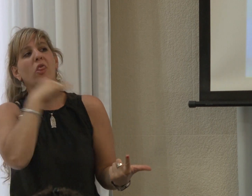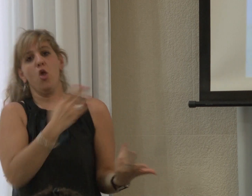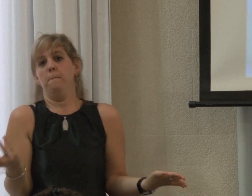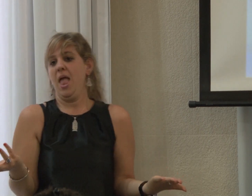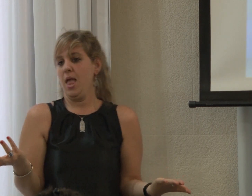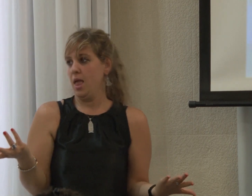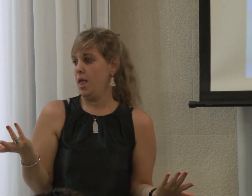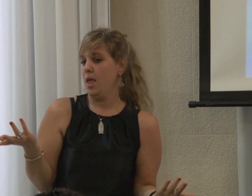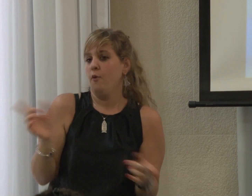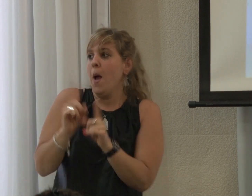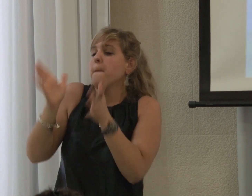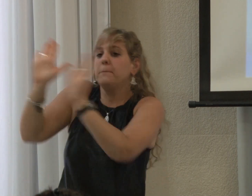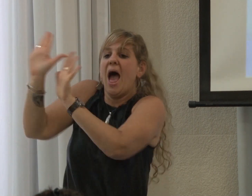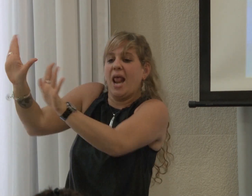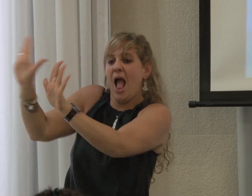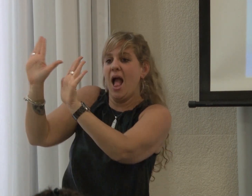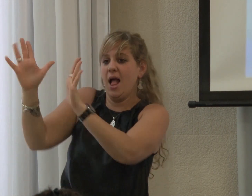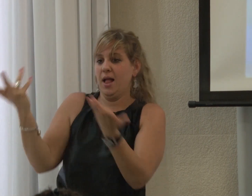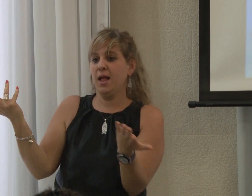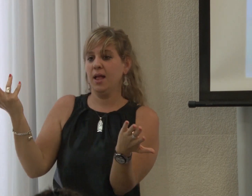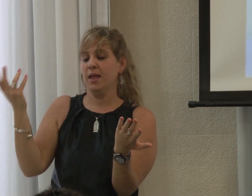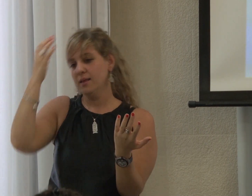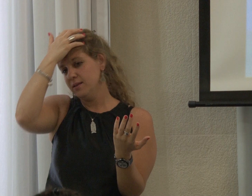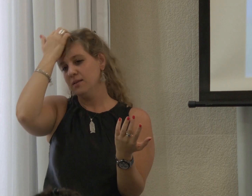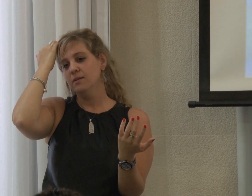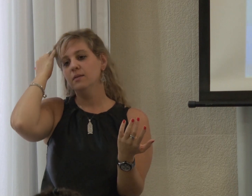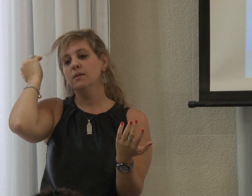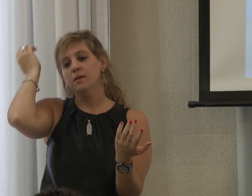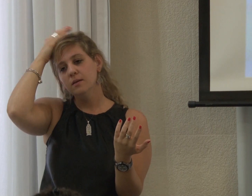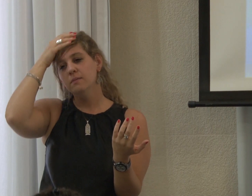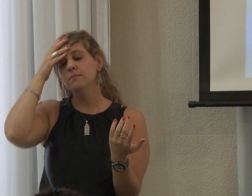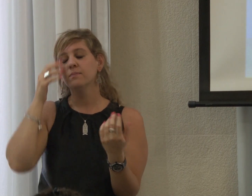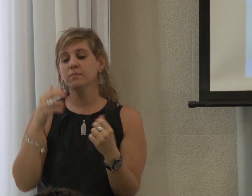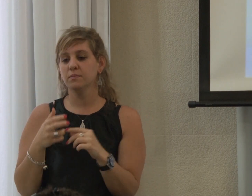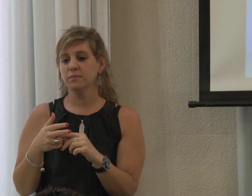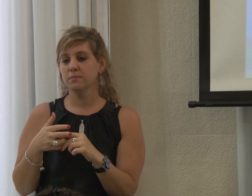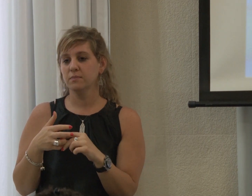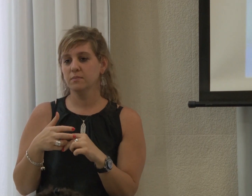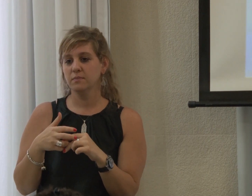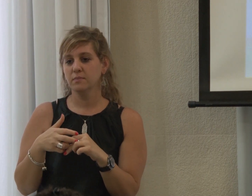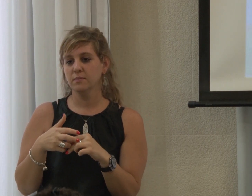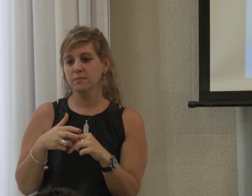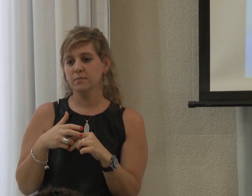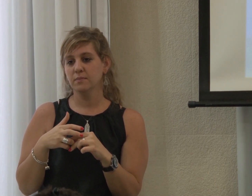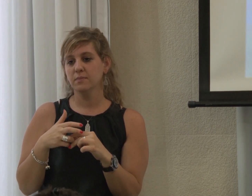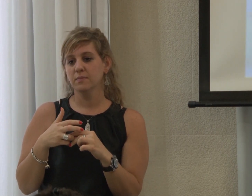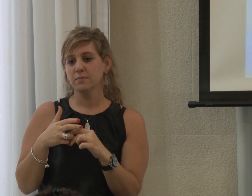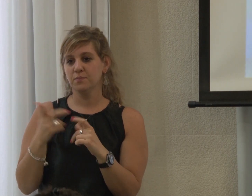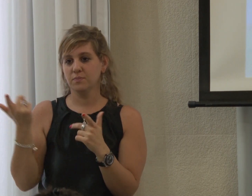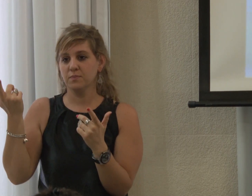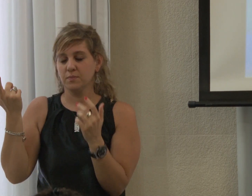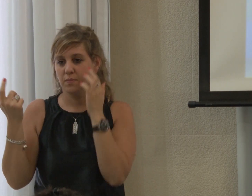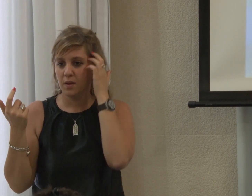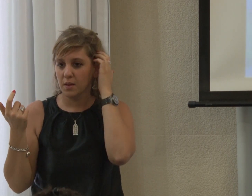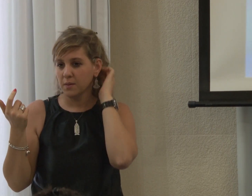En el año 1880, Lisandro dice, eso fue el Congreso de Milán, 1880. Cuando se